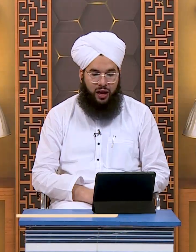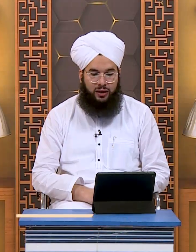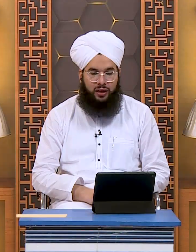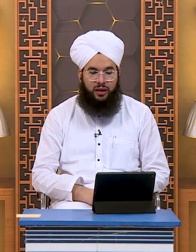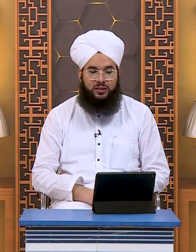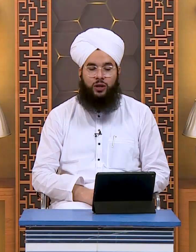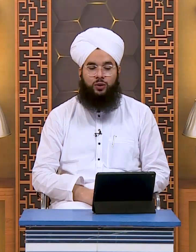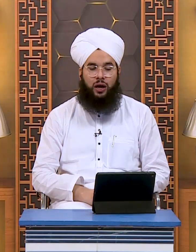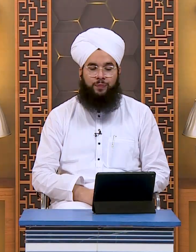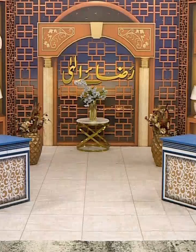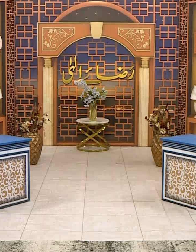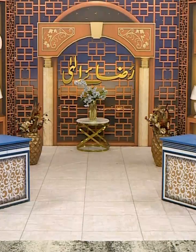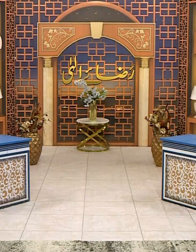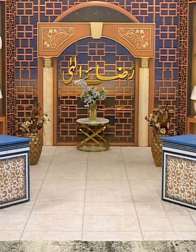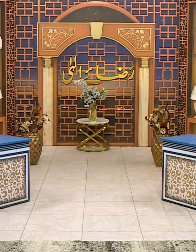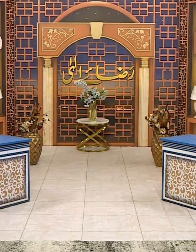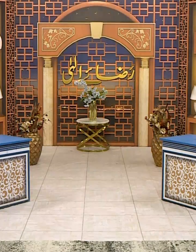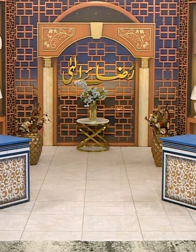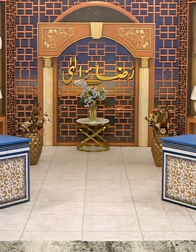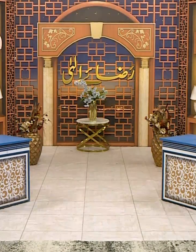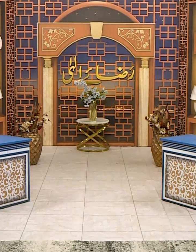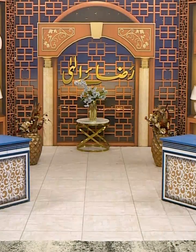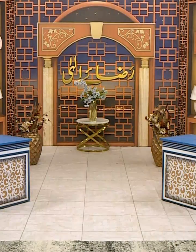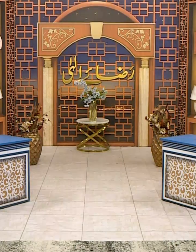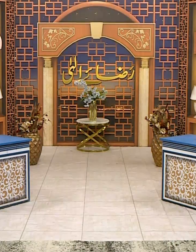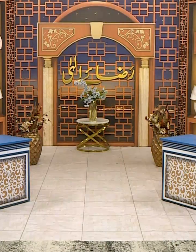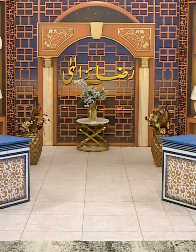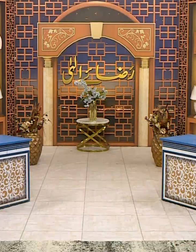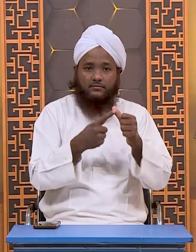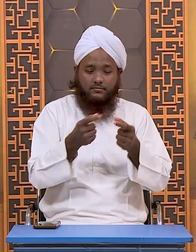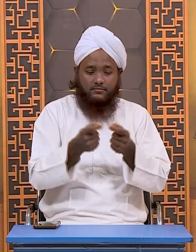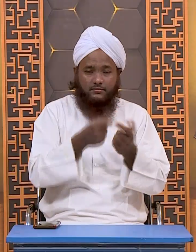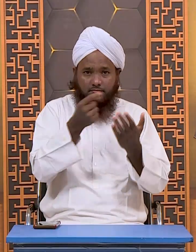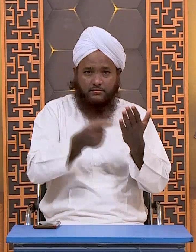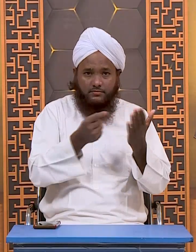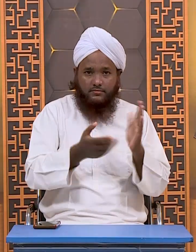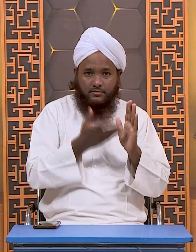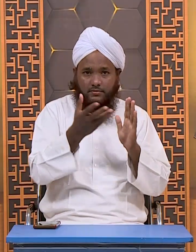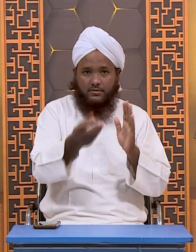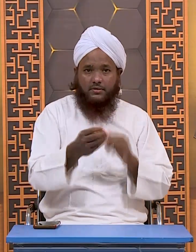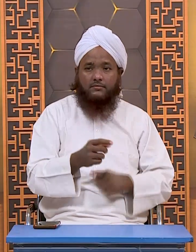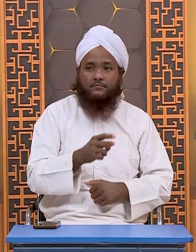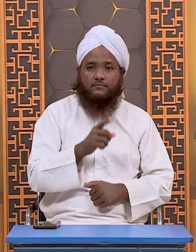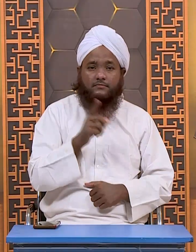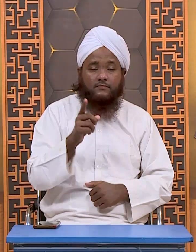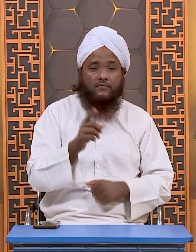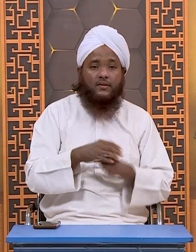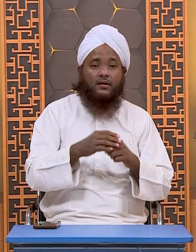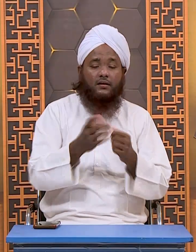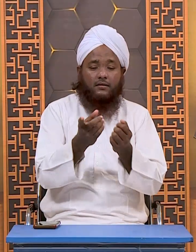حضرت سیدنا ابن عباس رضی اللہ تعالی عنہما آپ فرماتے ہیں کہ بروز قیامت سب سے پہلے